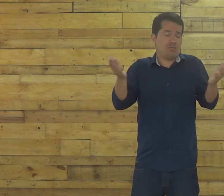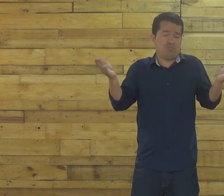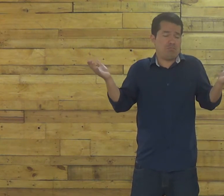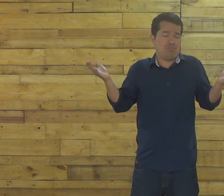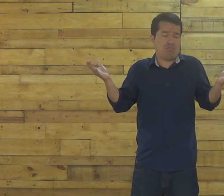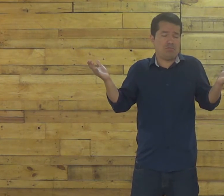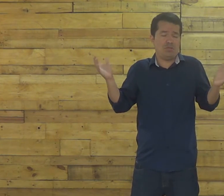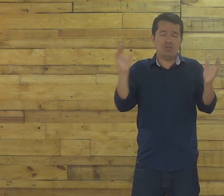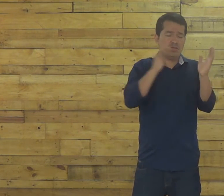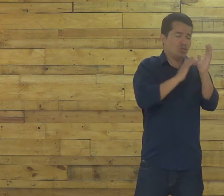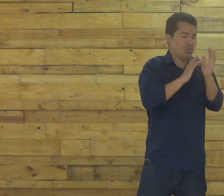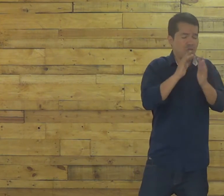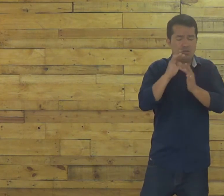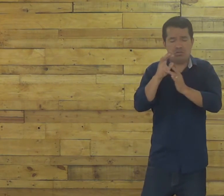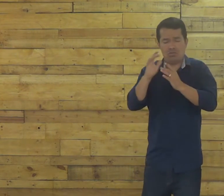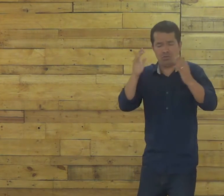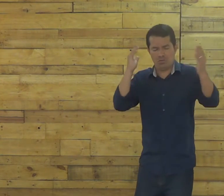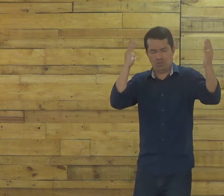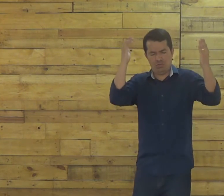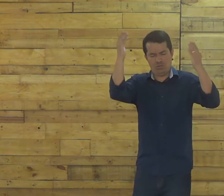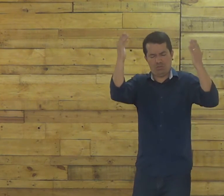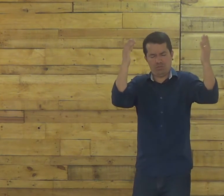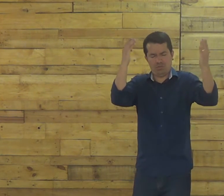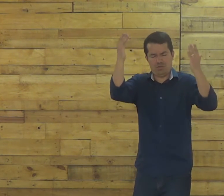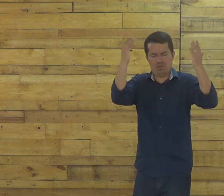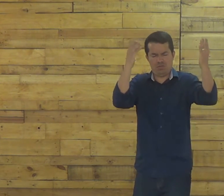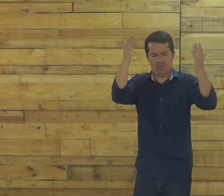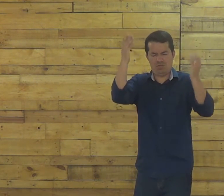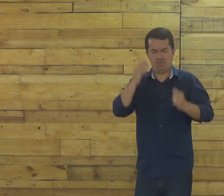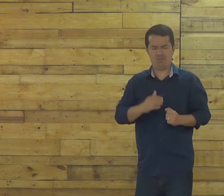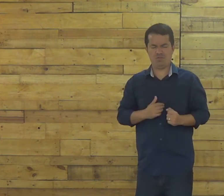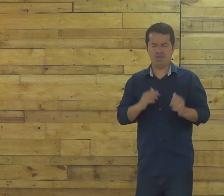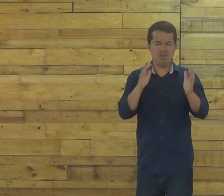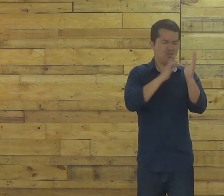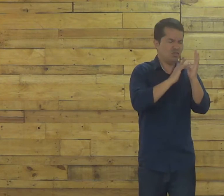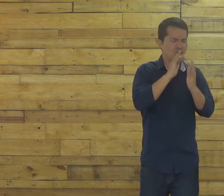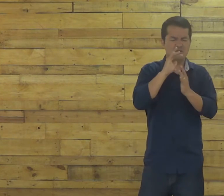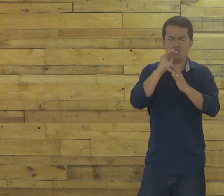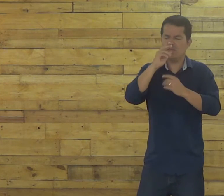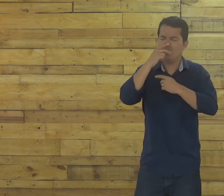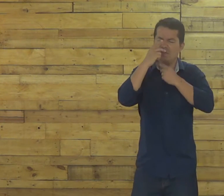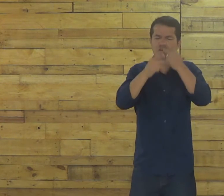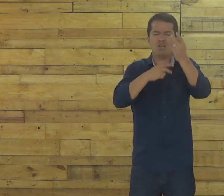Ensinar sobre a candeia, o que eu vou falar sobre a candeia, Senhor? O Senhor faz uma comparação.